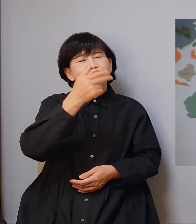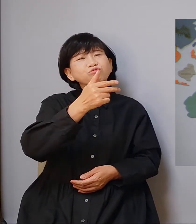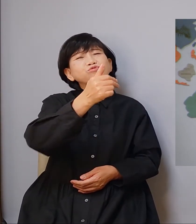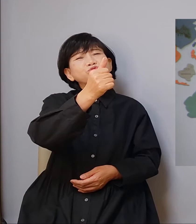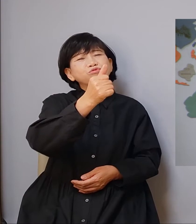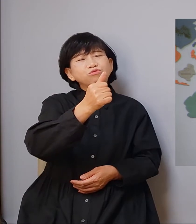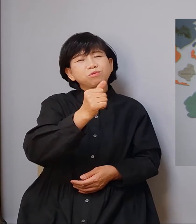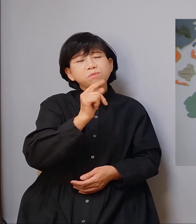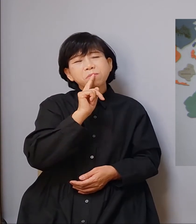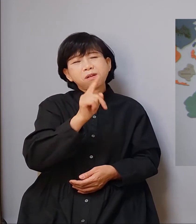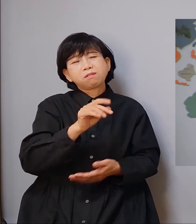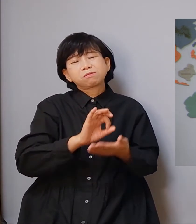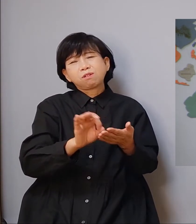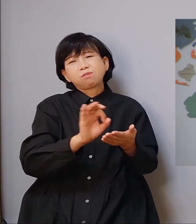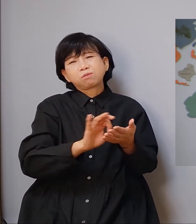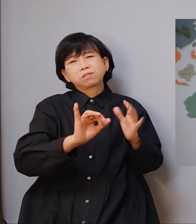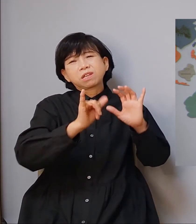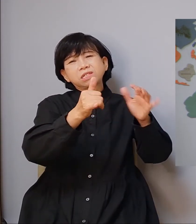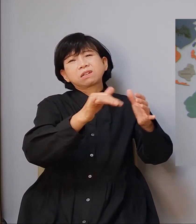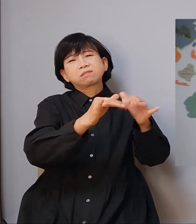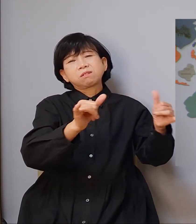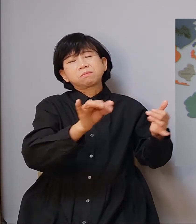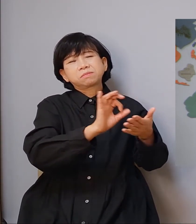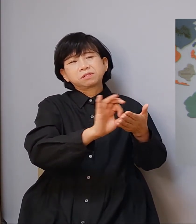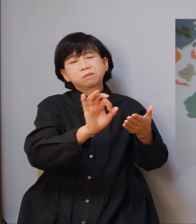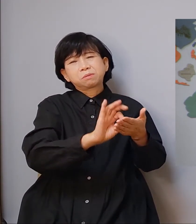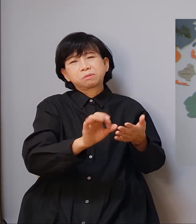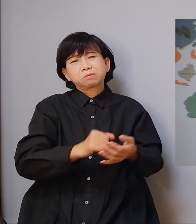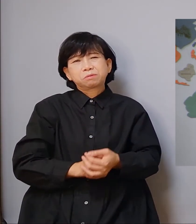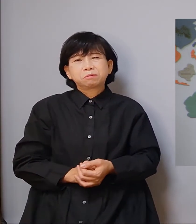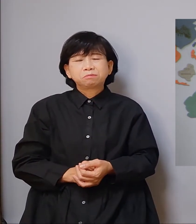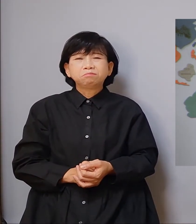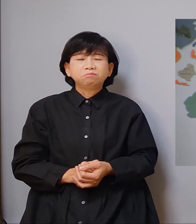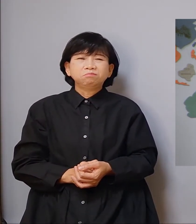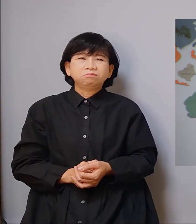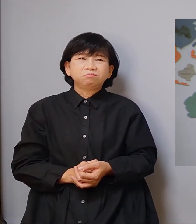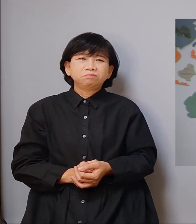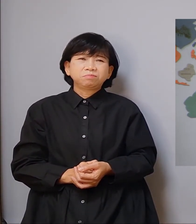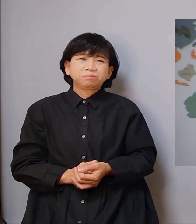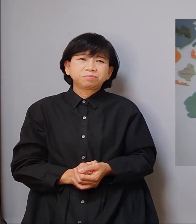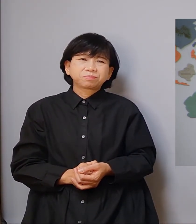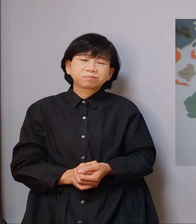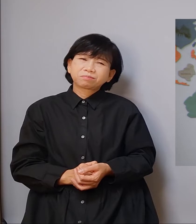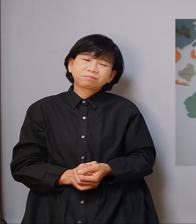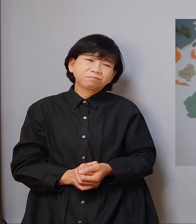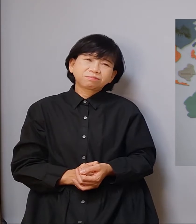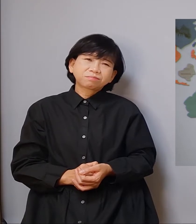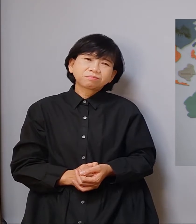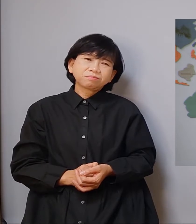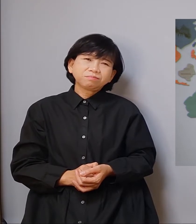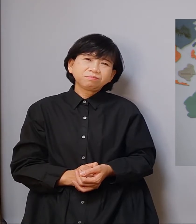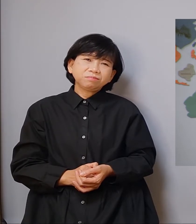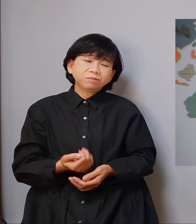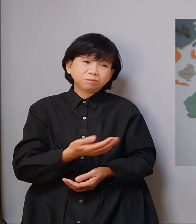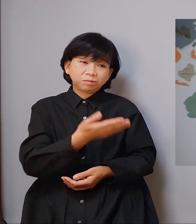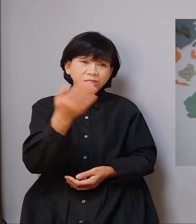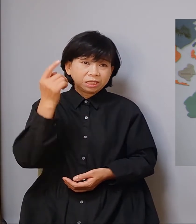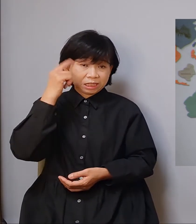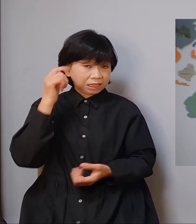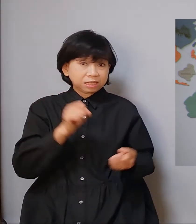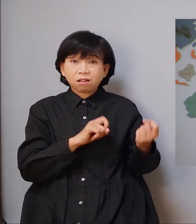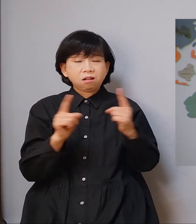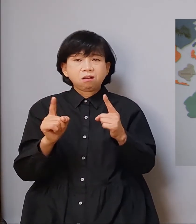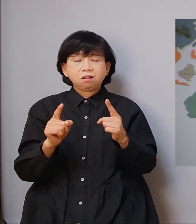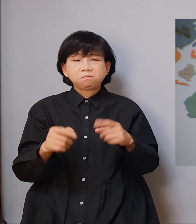이런 말도 안 되는, 그 사람들한테 무슨 뭐 하느님 뭐 누구는 뭐 이렇게 갖다 붙이고, 여러분이 정신없이